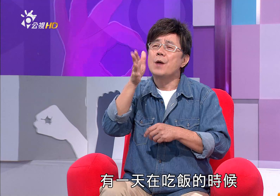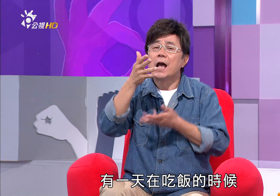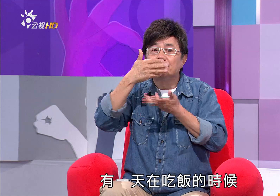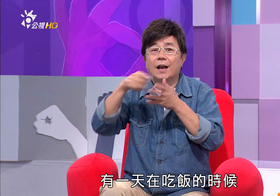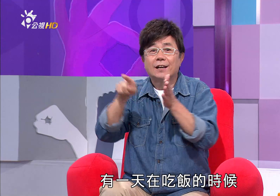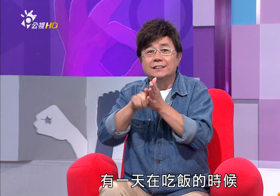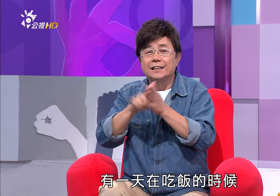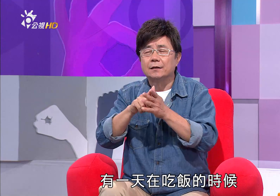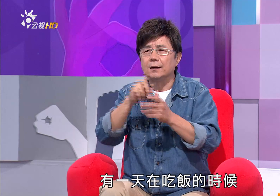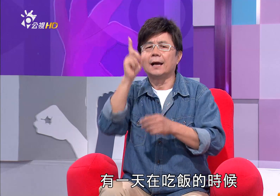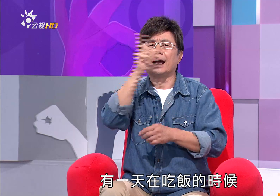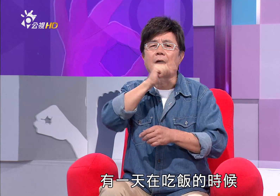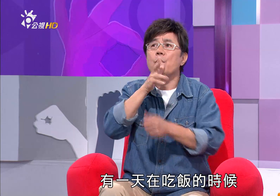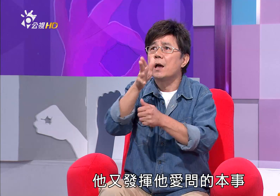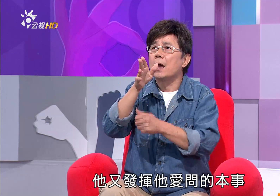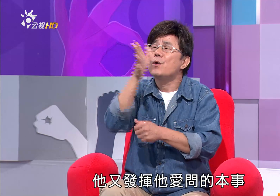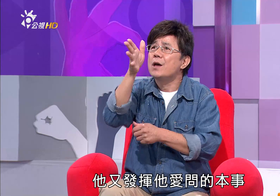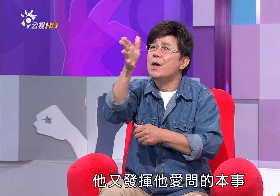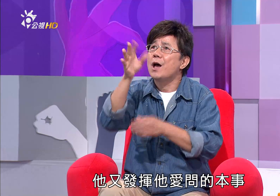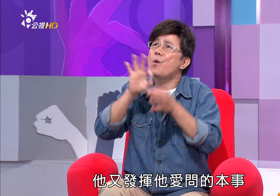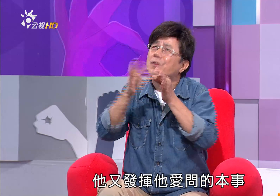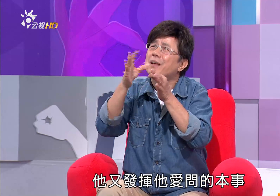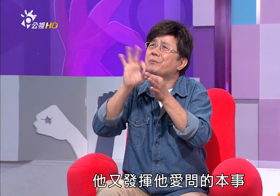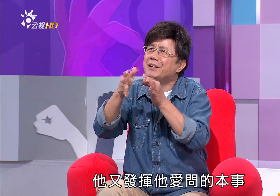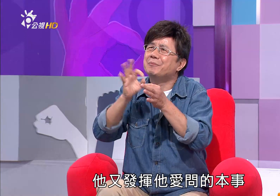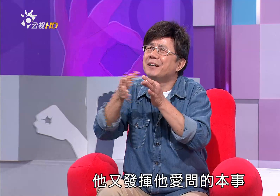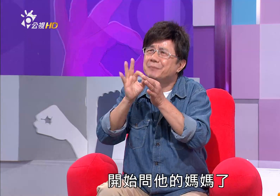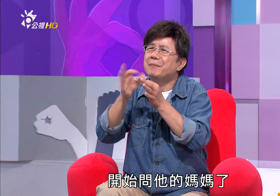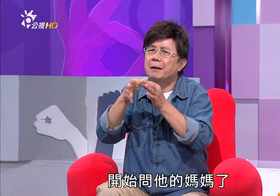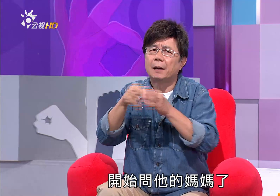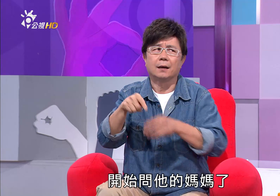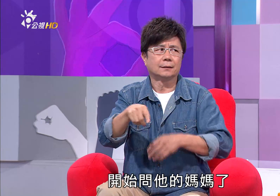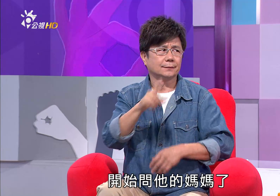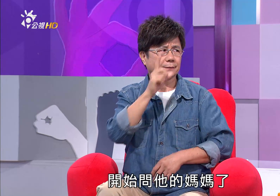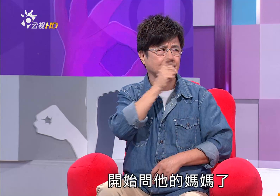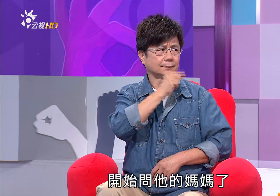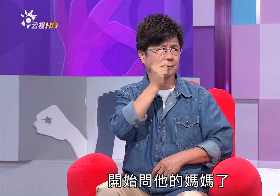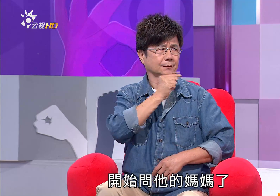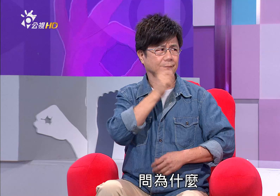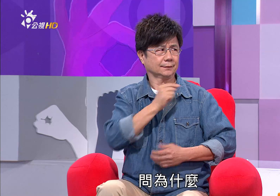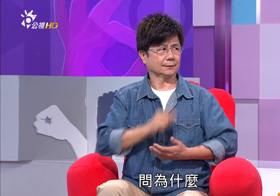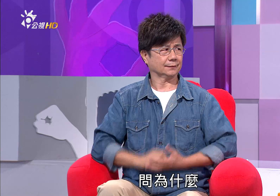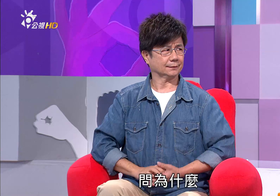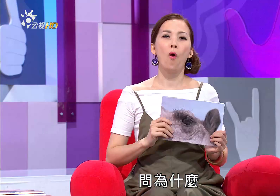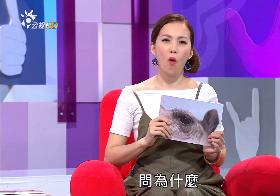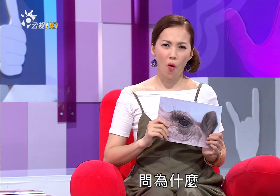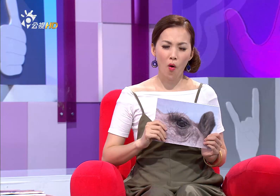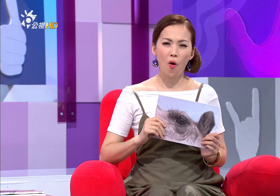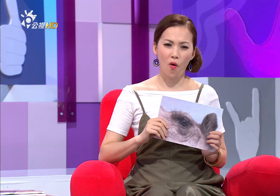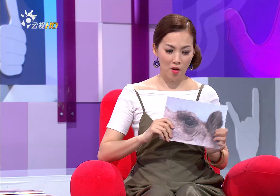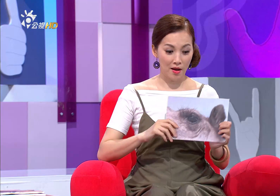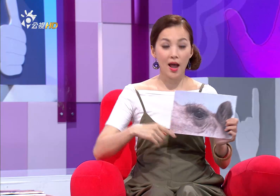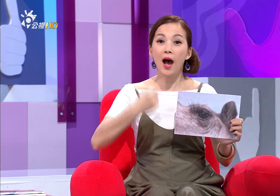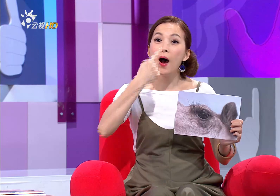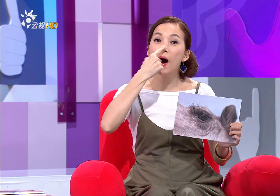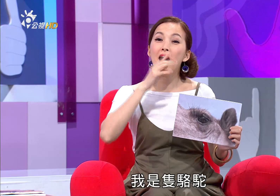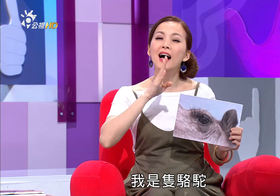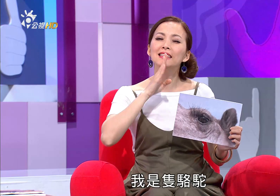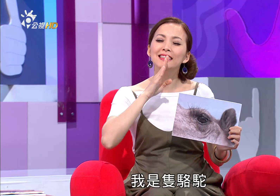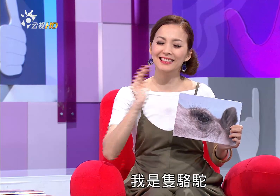天在吃饭的时候呢，他又发挥他爱问的本事，开始问他的妈妈了，问为什么。 哦，我是